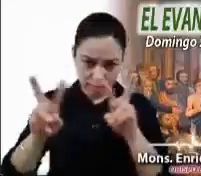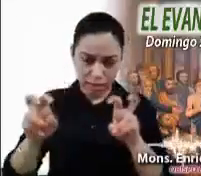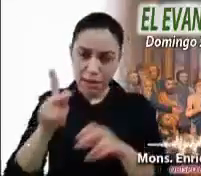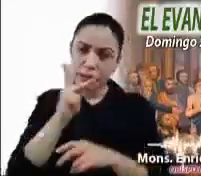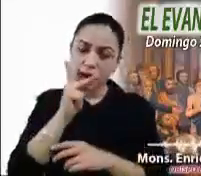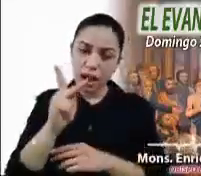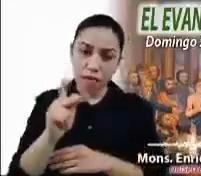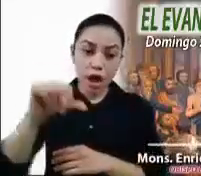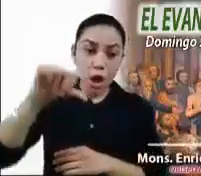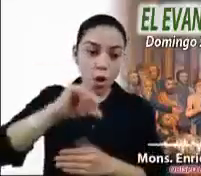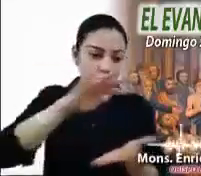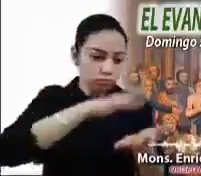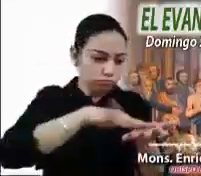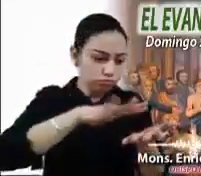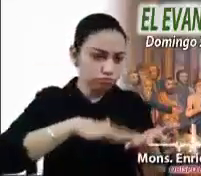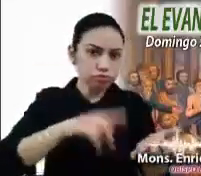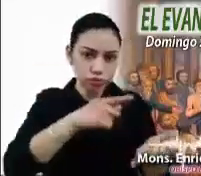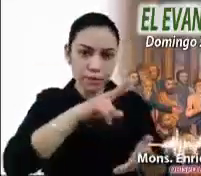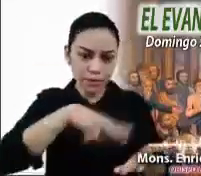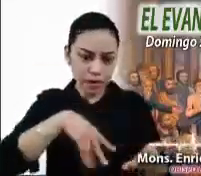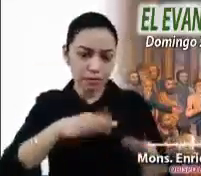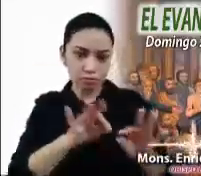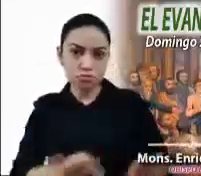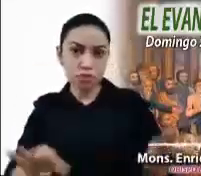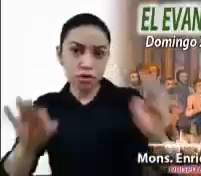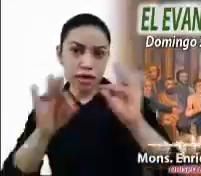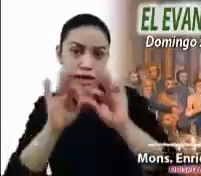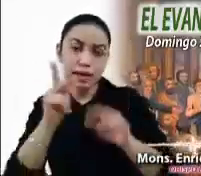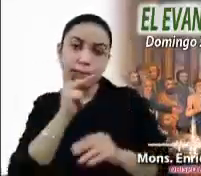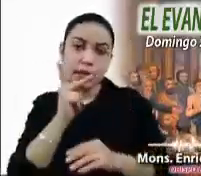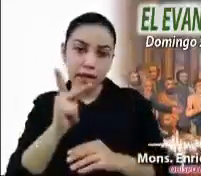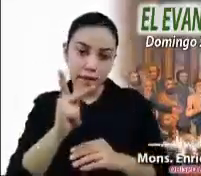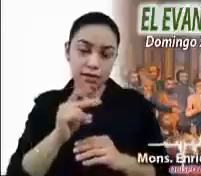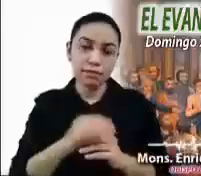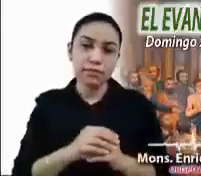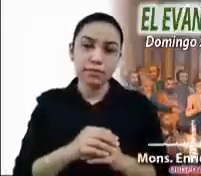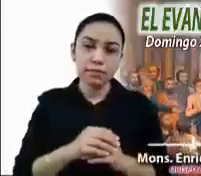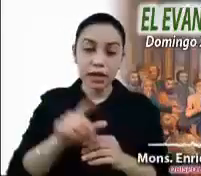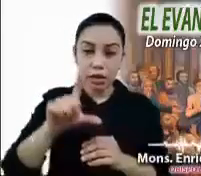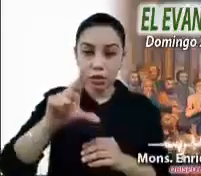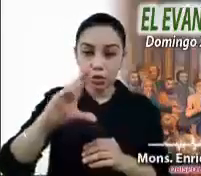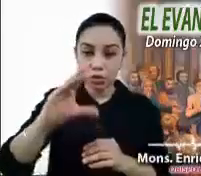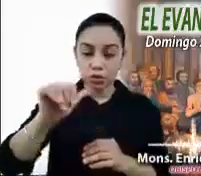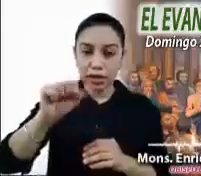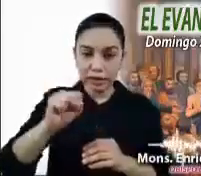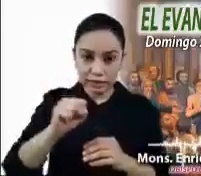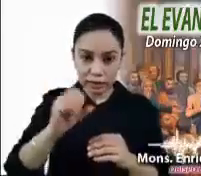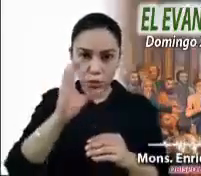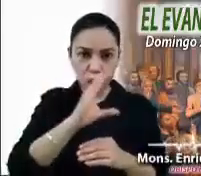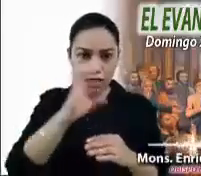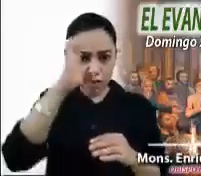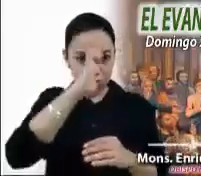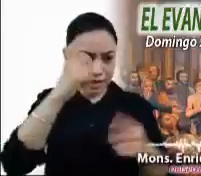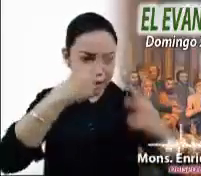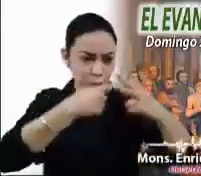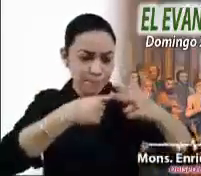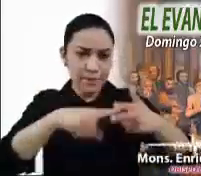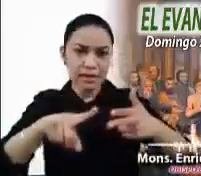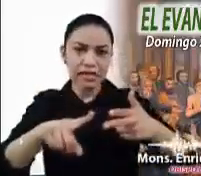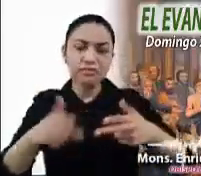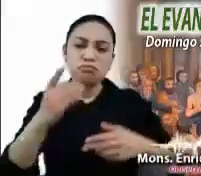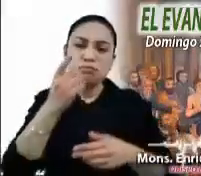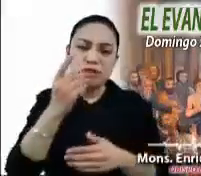ciclo litúrgico y al iniciar su Evangelio inmediatamente nos propone su objetivo. Hay que tener